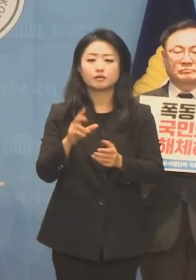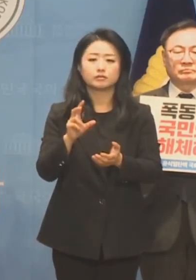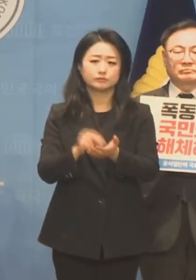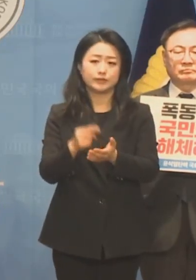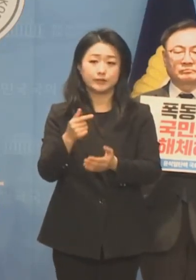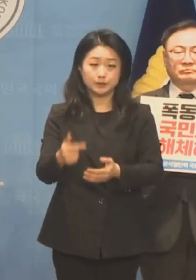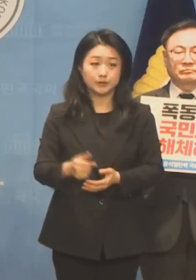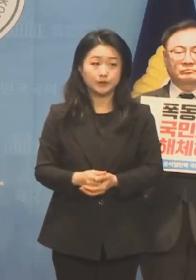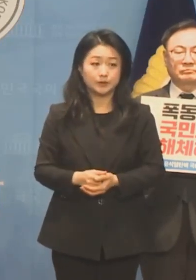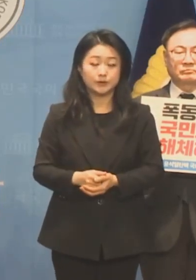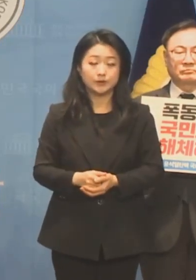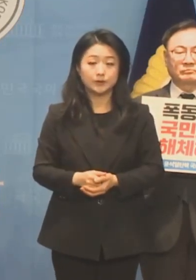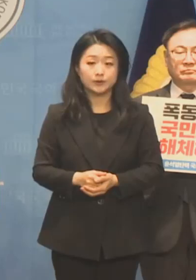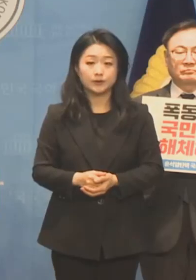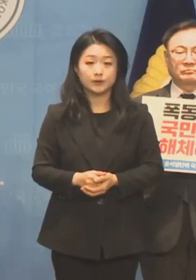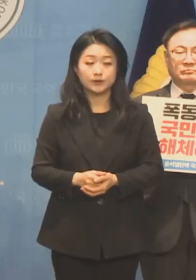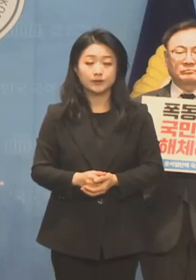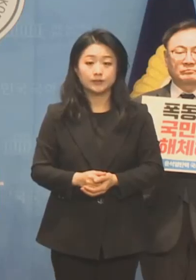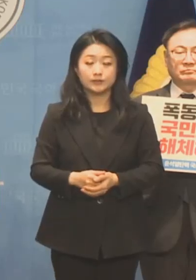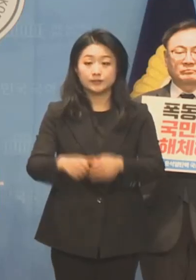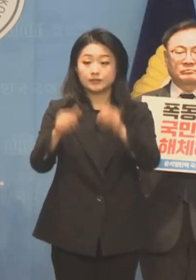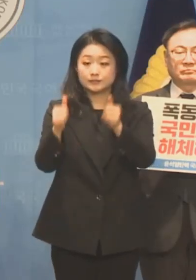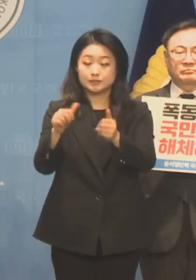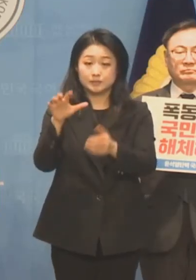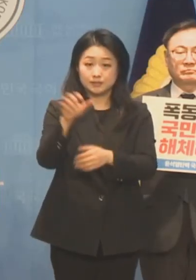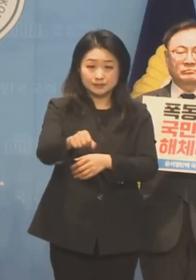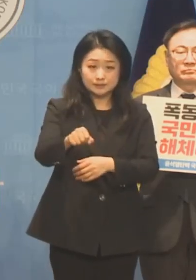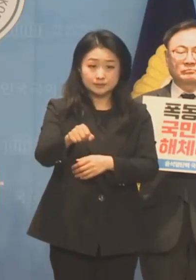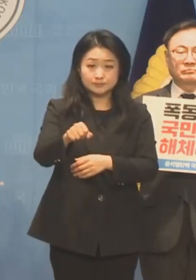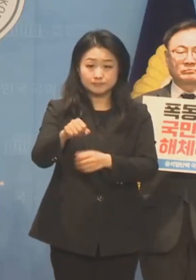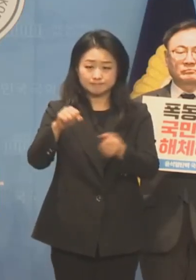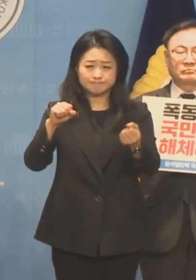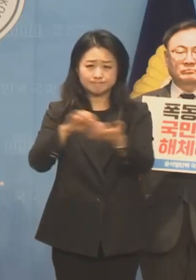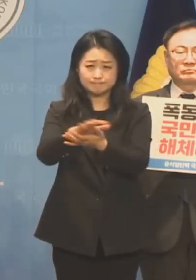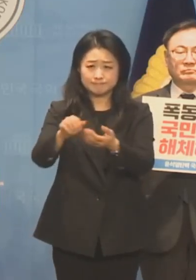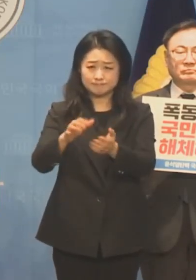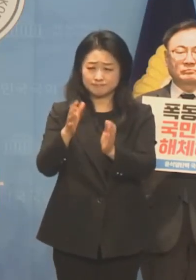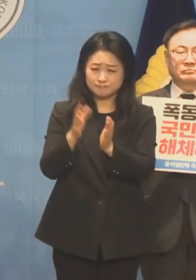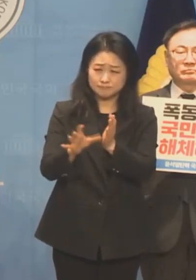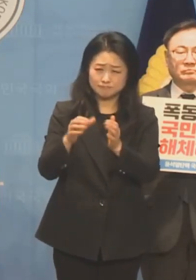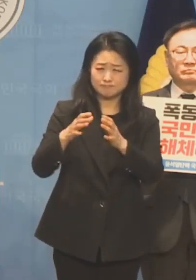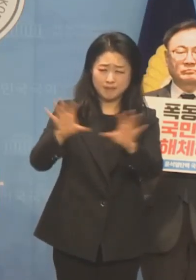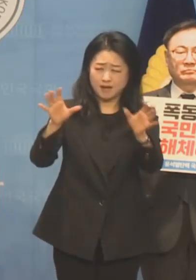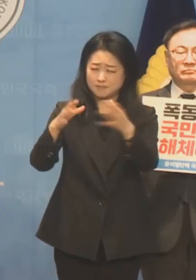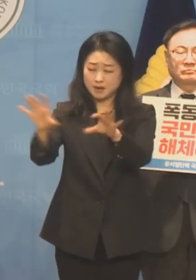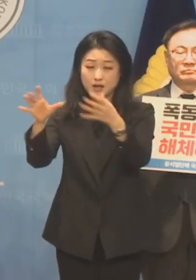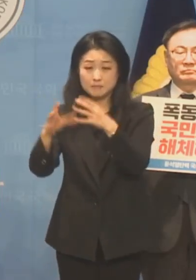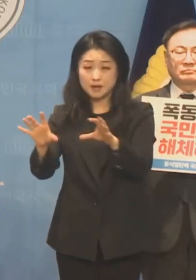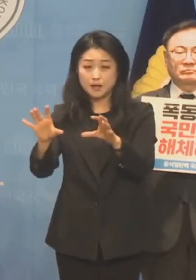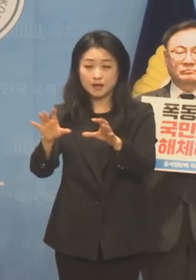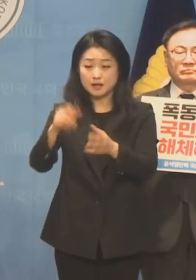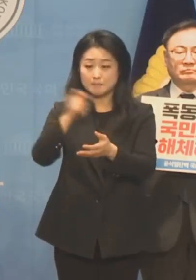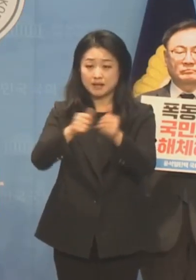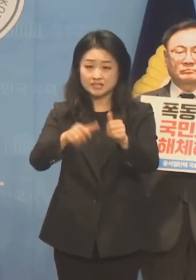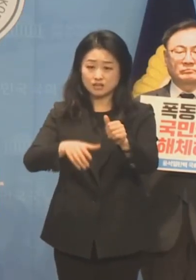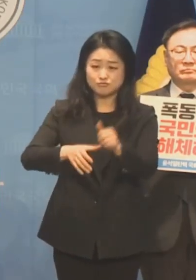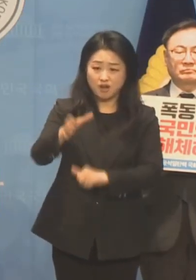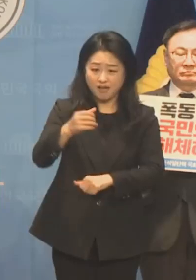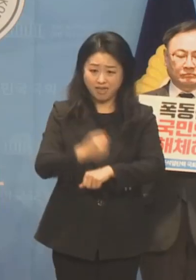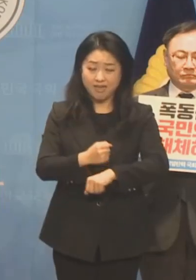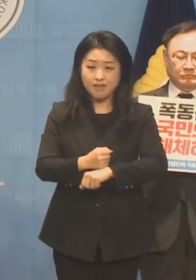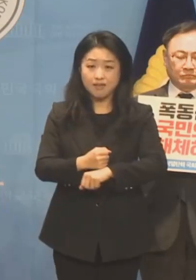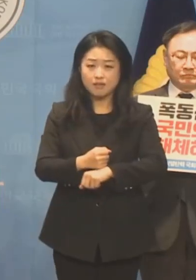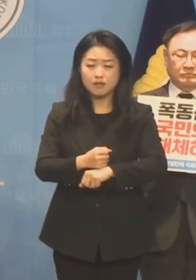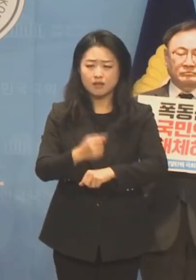것입니다. 그게 사법부를 침탈하고 부수고 처부수고 깨부시고 판사를 죽이겠다고